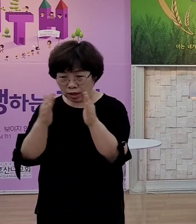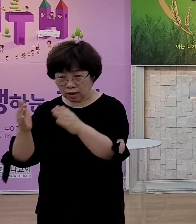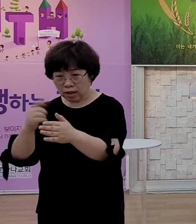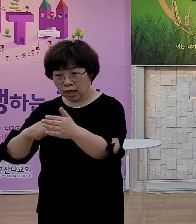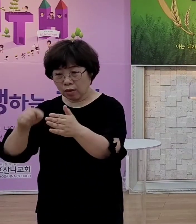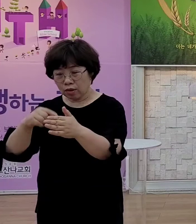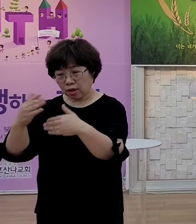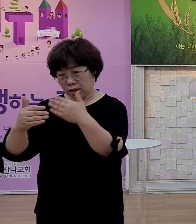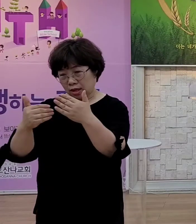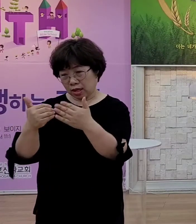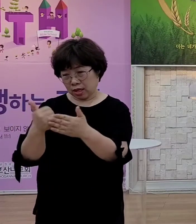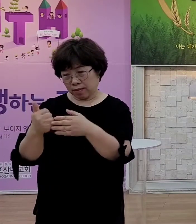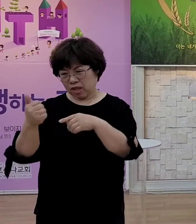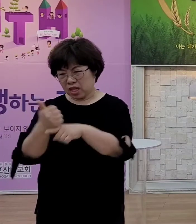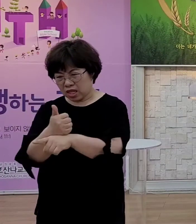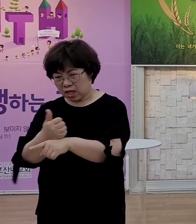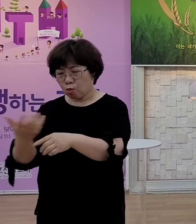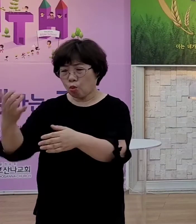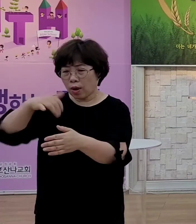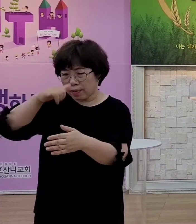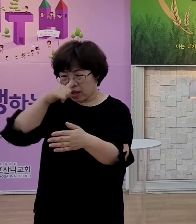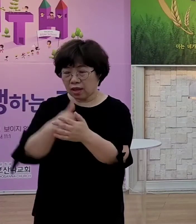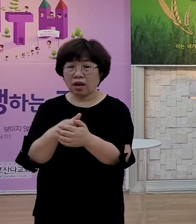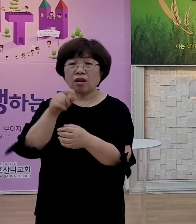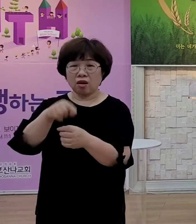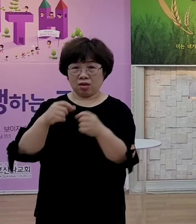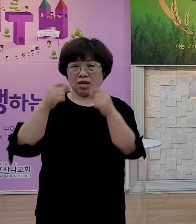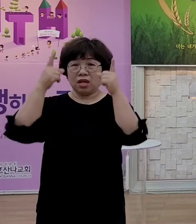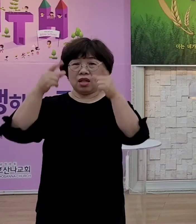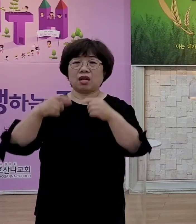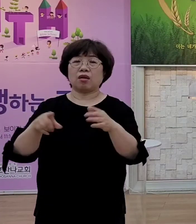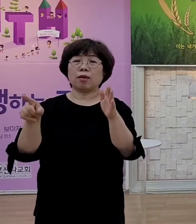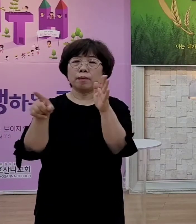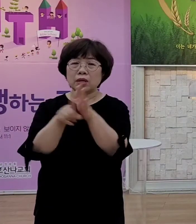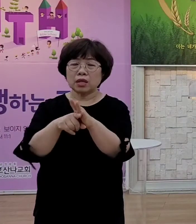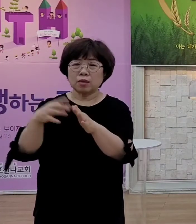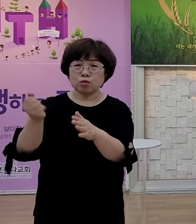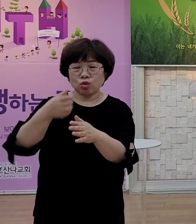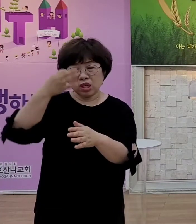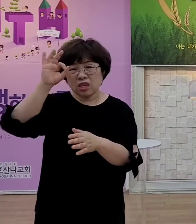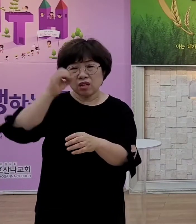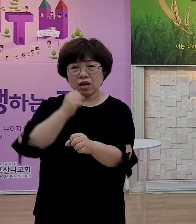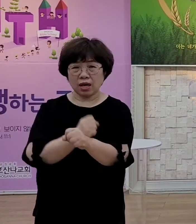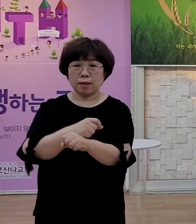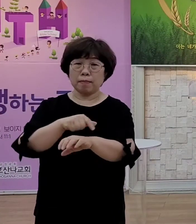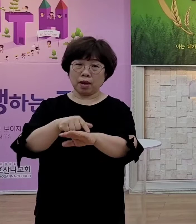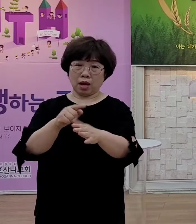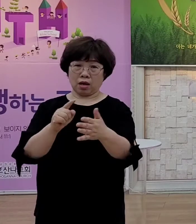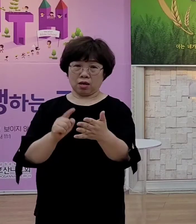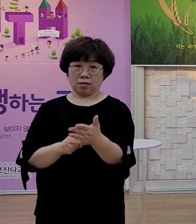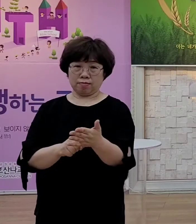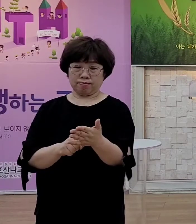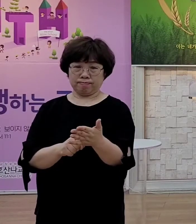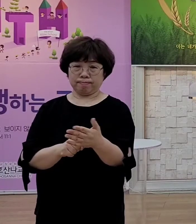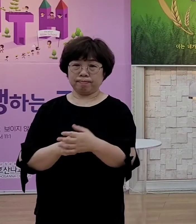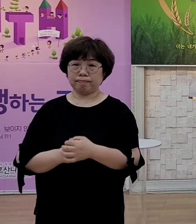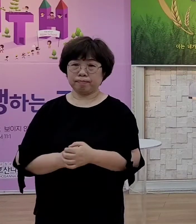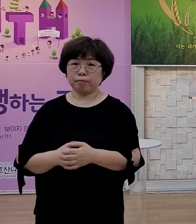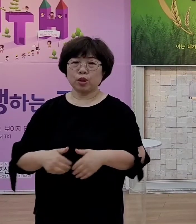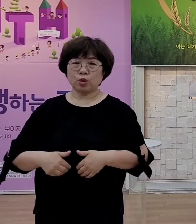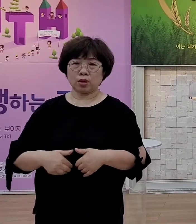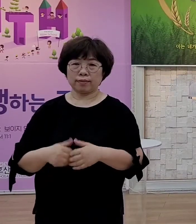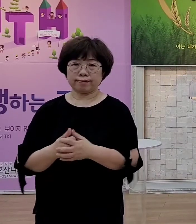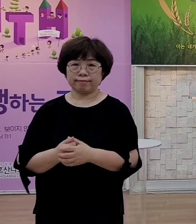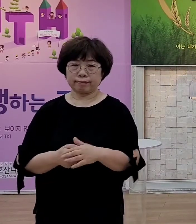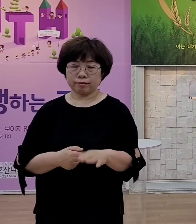속에도 하나님 뜻이 있다라는 사실을 믿음으로 받아들일 수 있는 이 마음. 여러분, 우리가 뭘